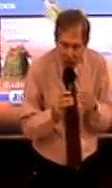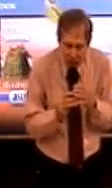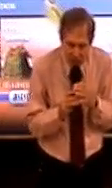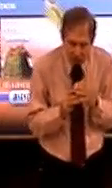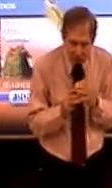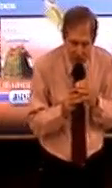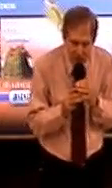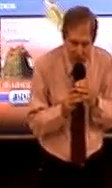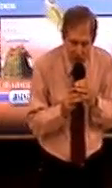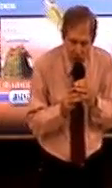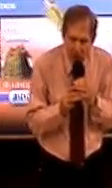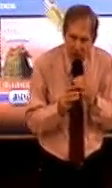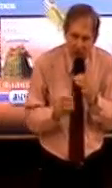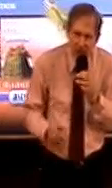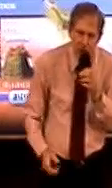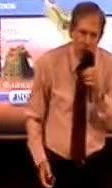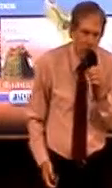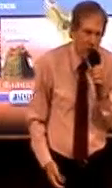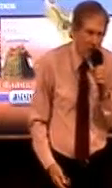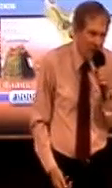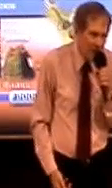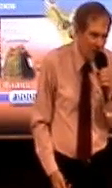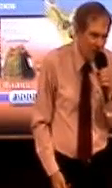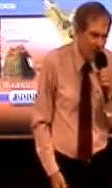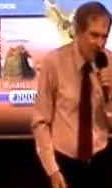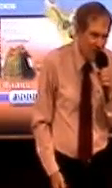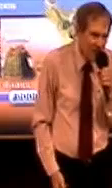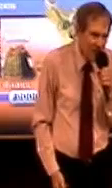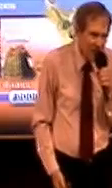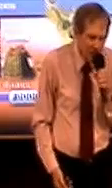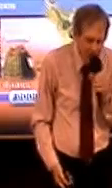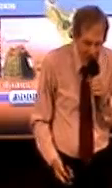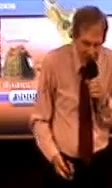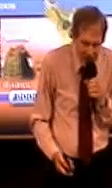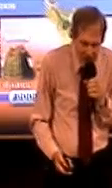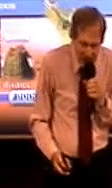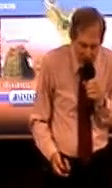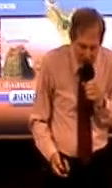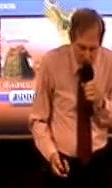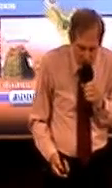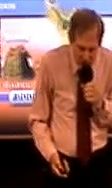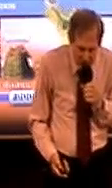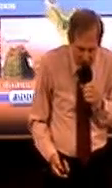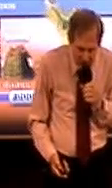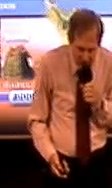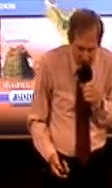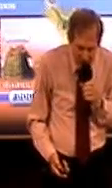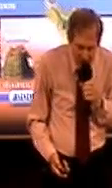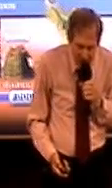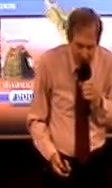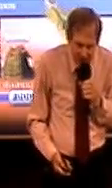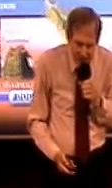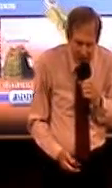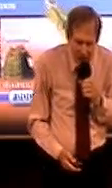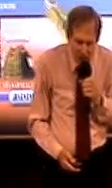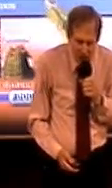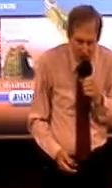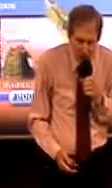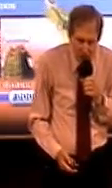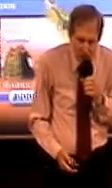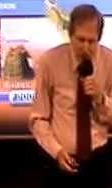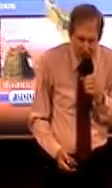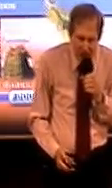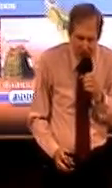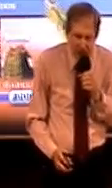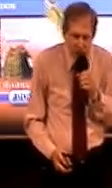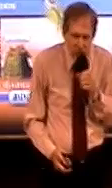Claro, no es decir yo soy cristiano, es de veras entregarnos a su poder, el sello de Dios.